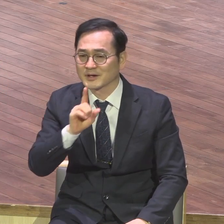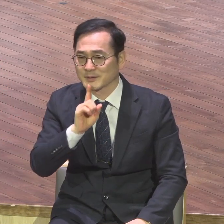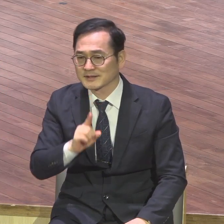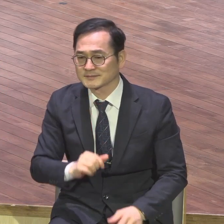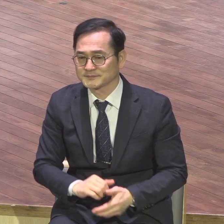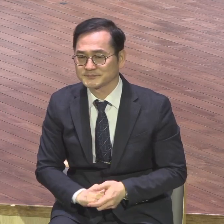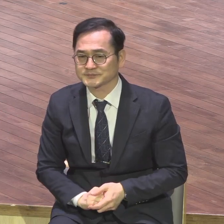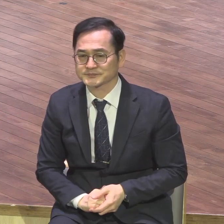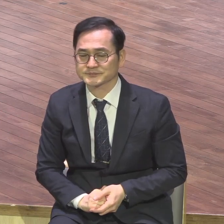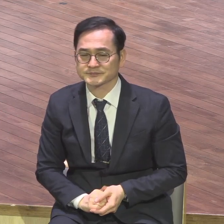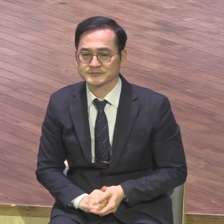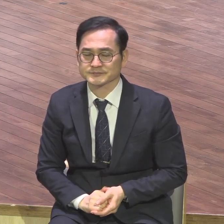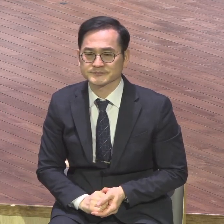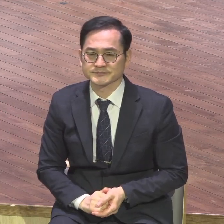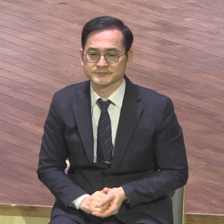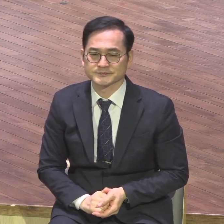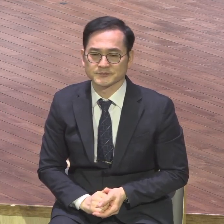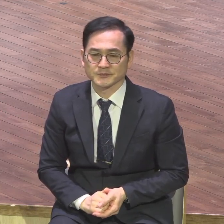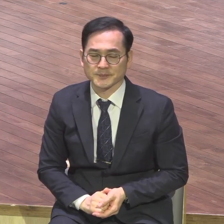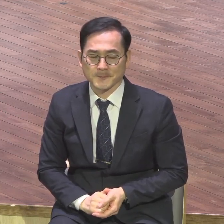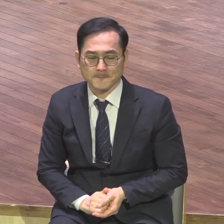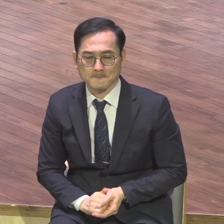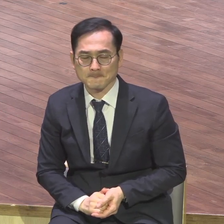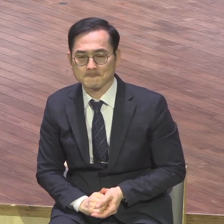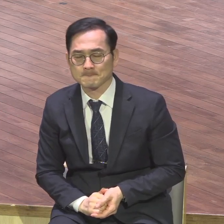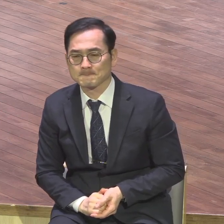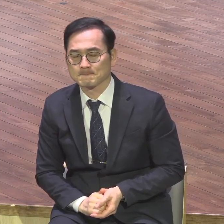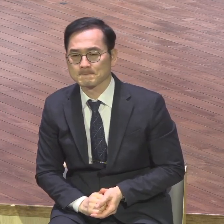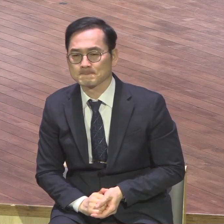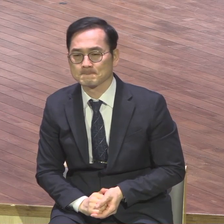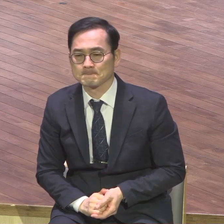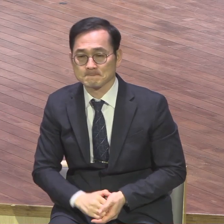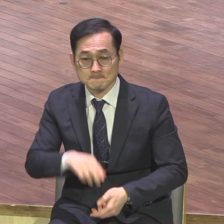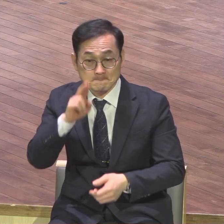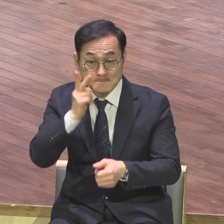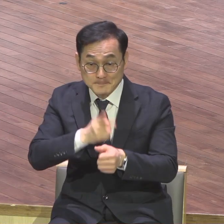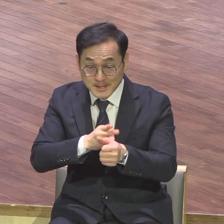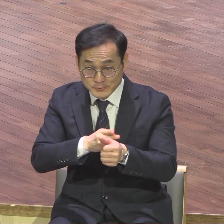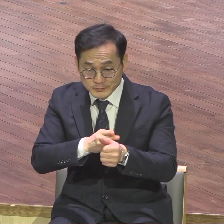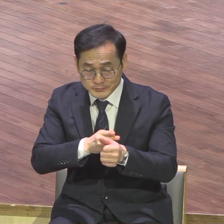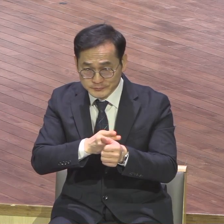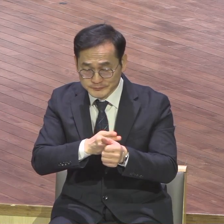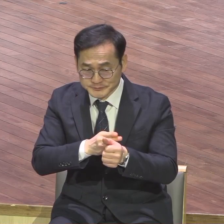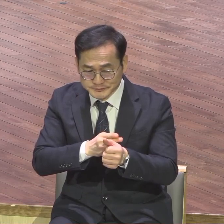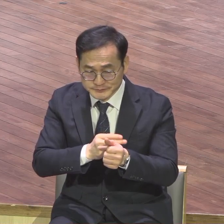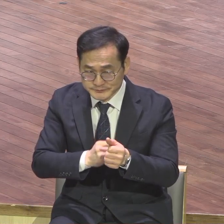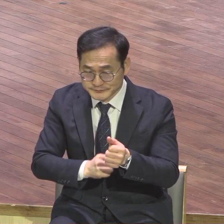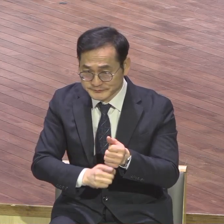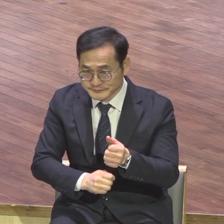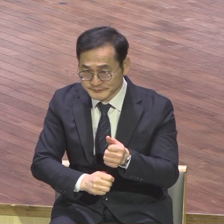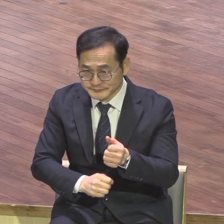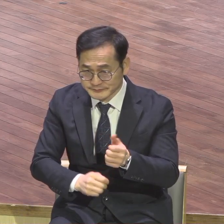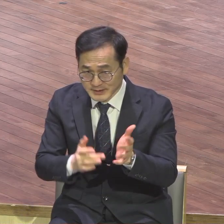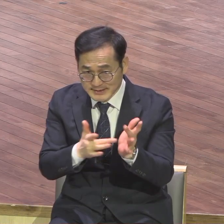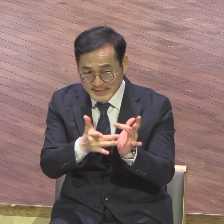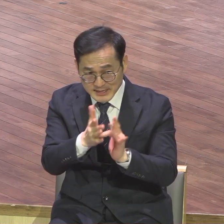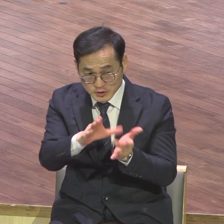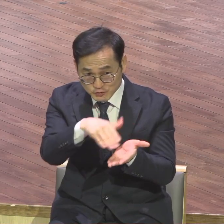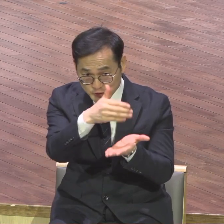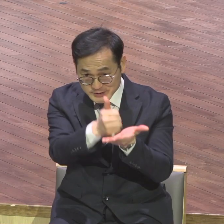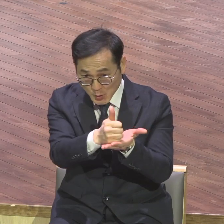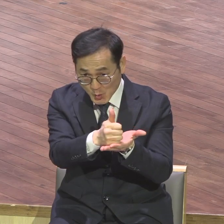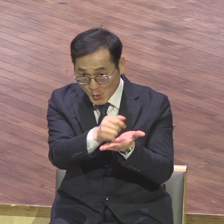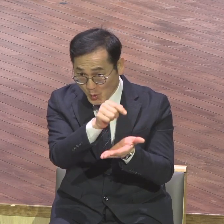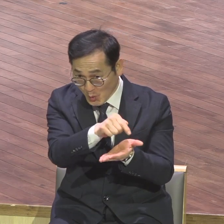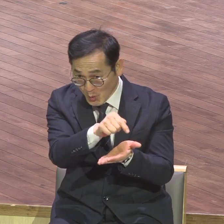이런 표현을 하면서요, 이 사실을 강조하고 있습니다. 오늘 바울이 본문을 통해서 예수